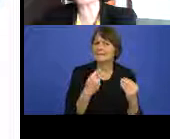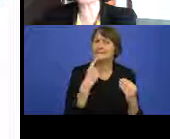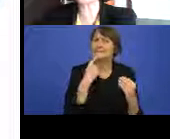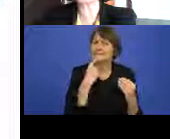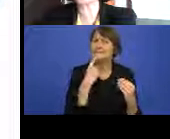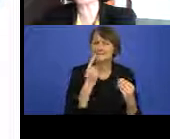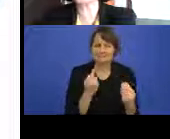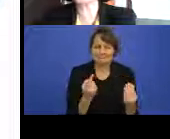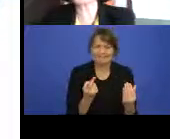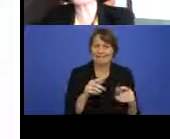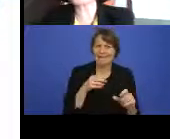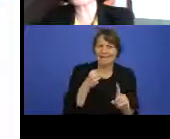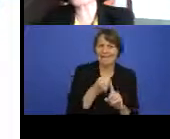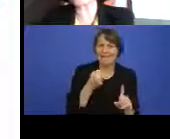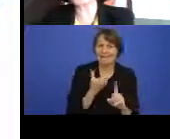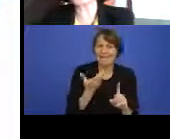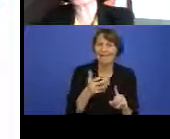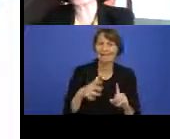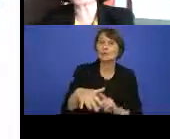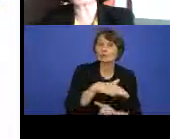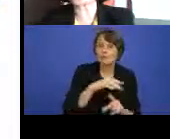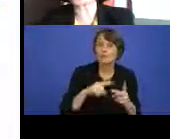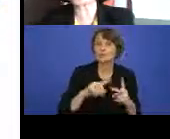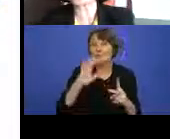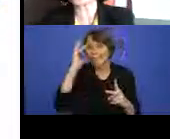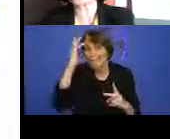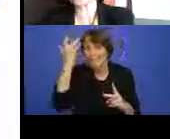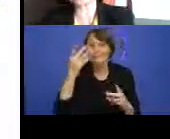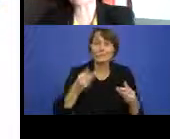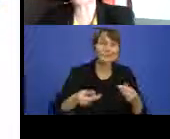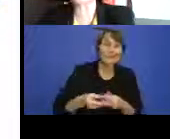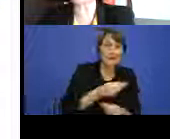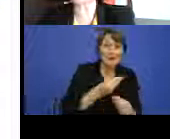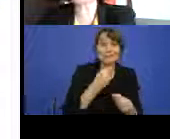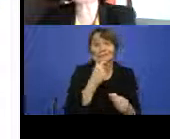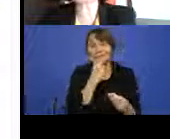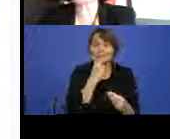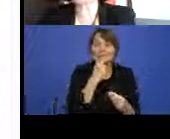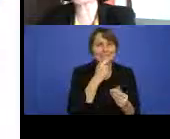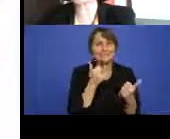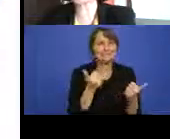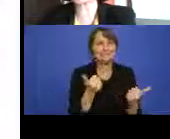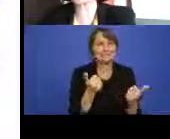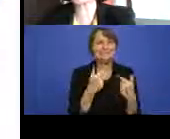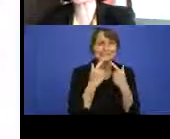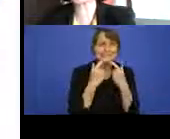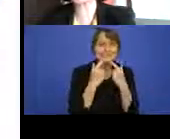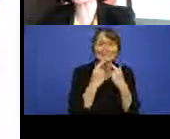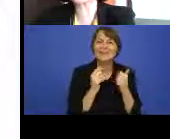selon les facteurs socio-économiques et culturels, notamment concernant les normes de genre.